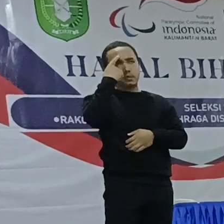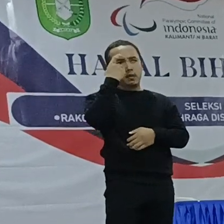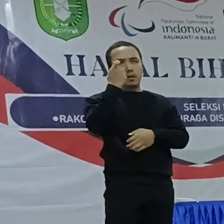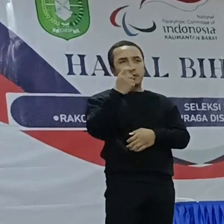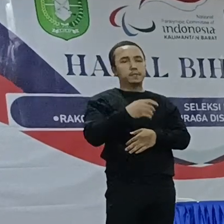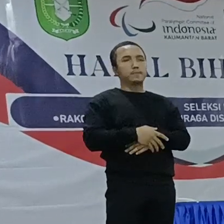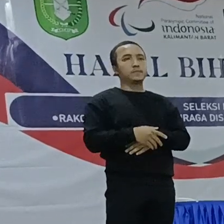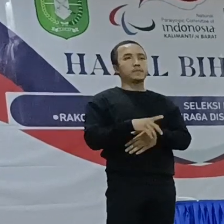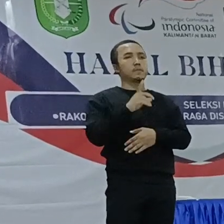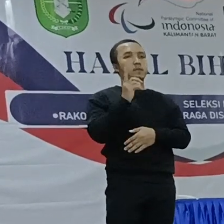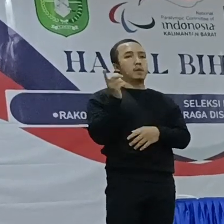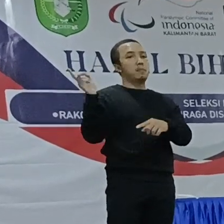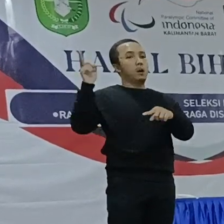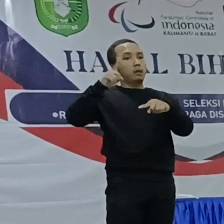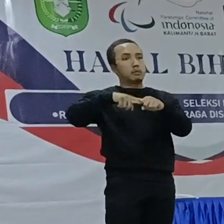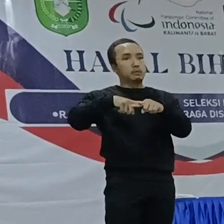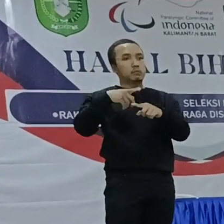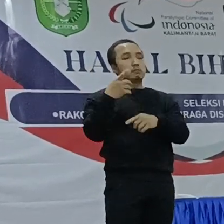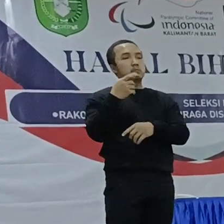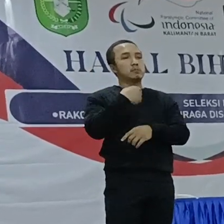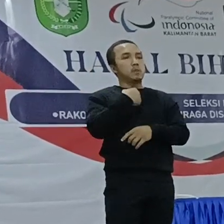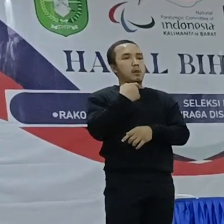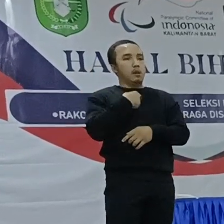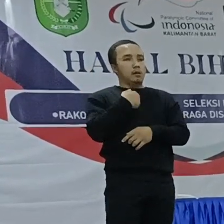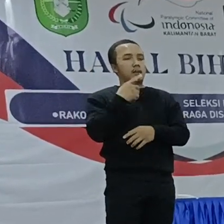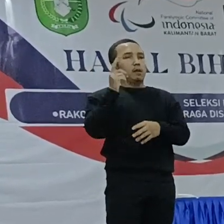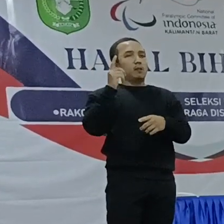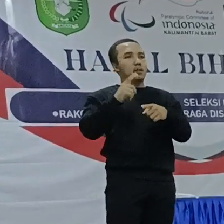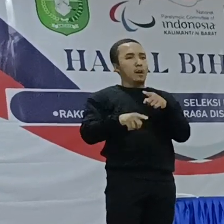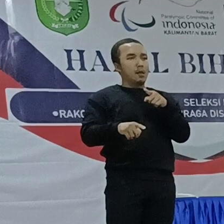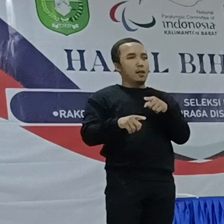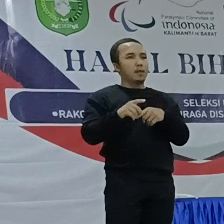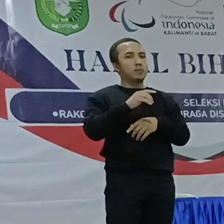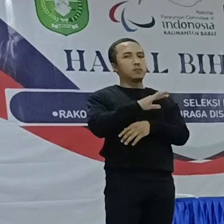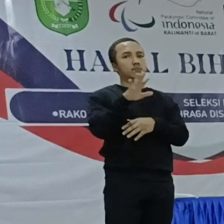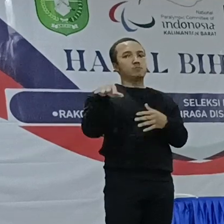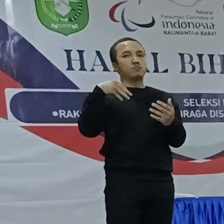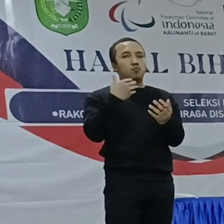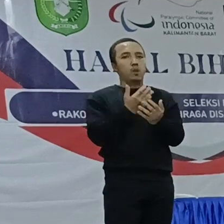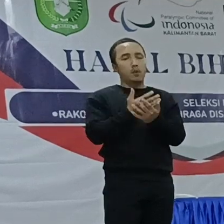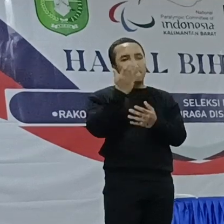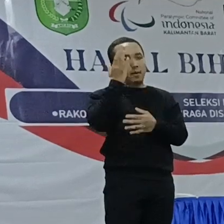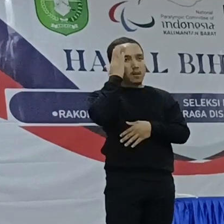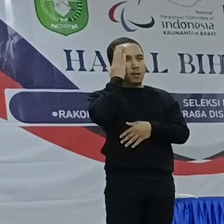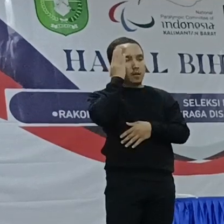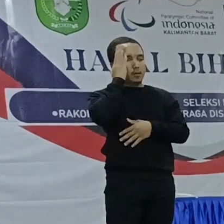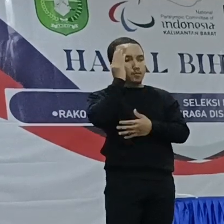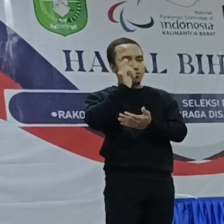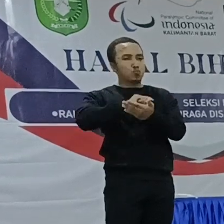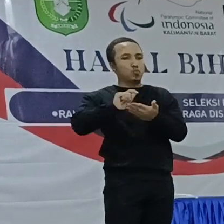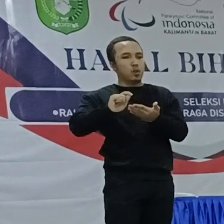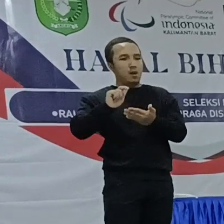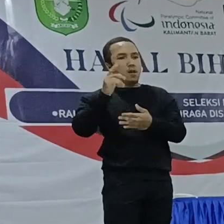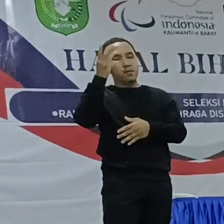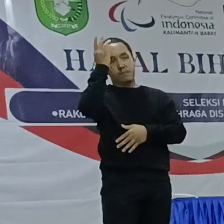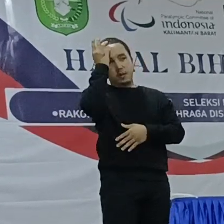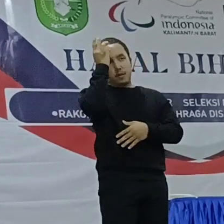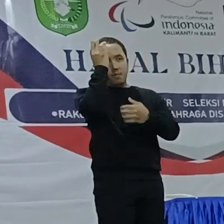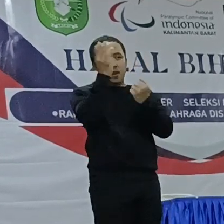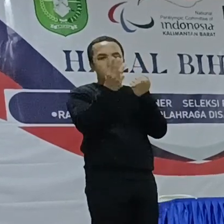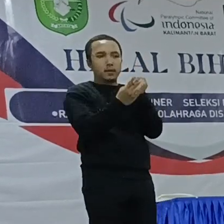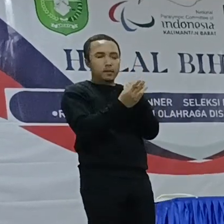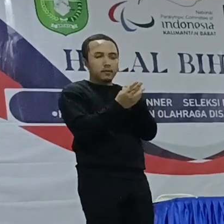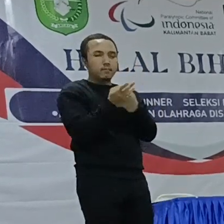dengan tambahan si saya kenal dengan Bapak Ibu Kepala Sekolah seluruh Kabupaten Barat ini, menambah semangat saya untuk